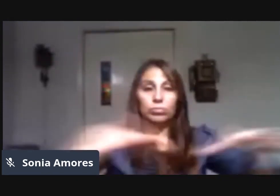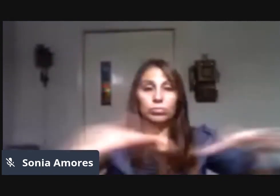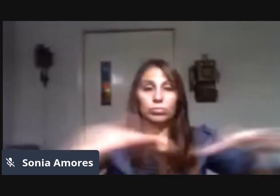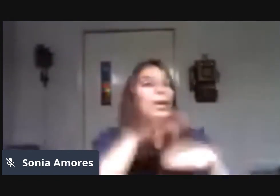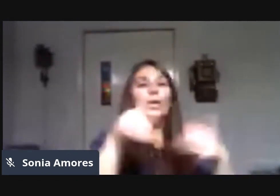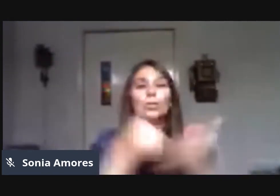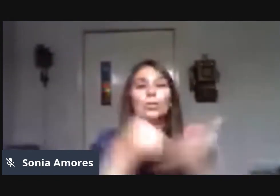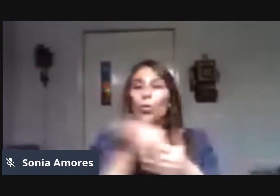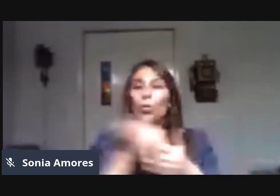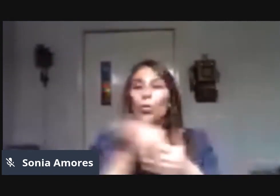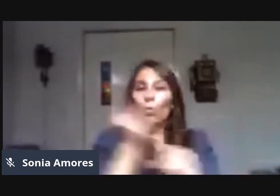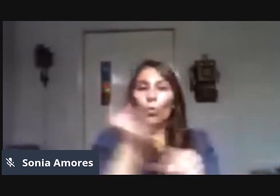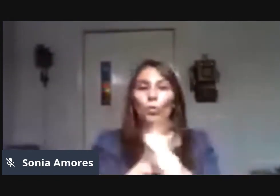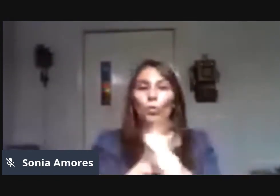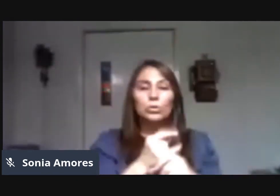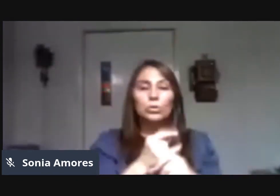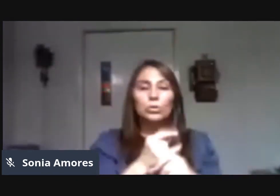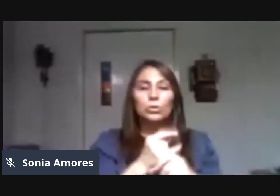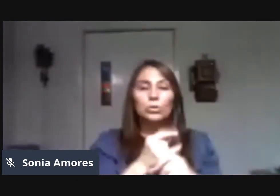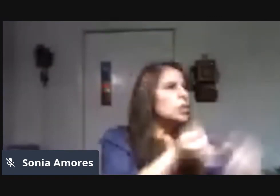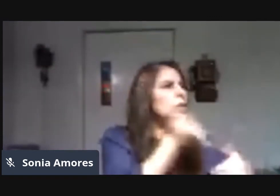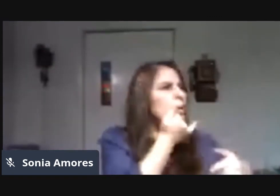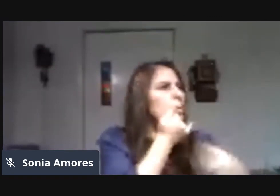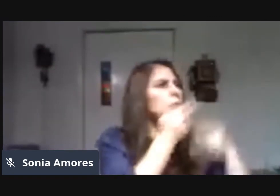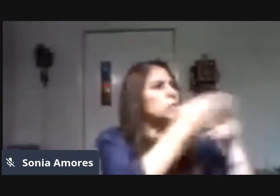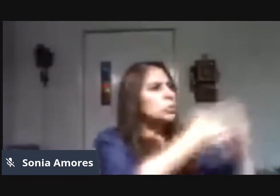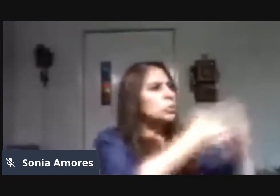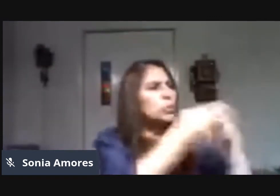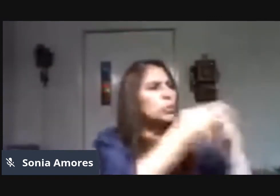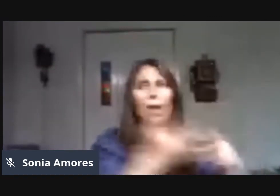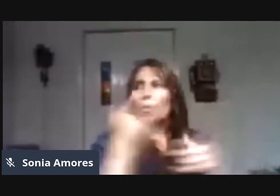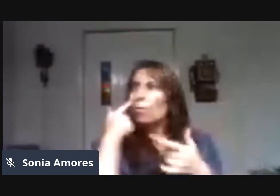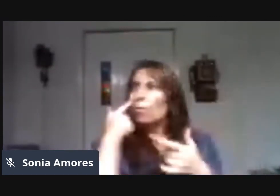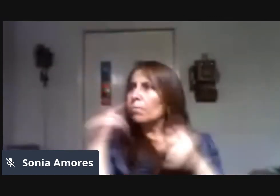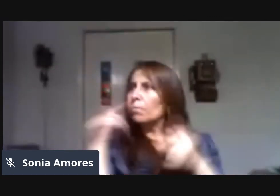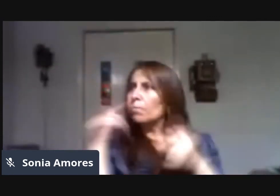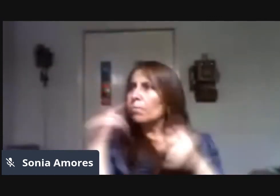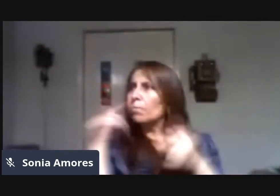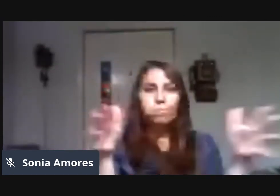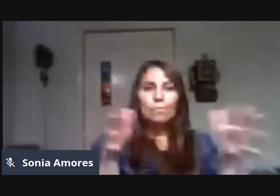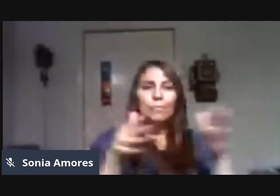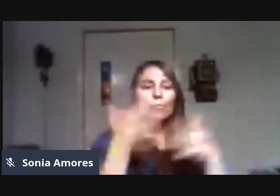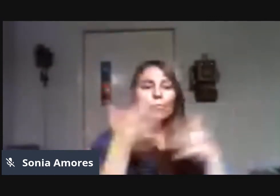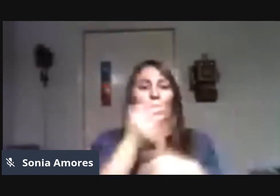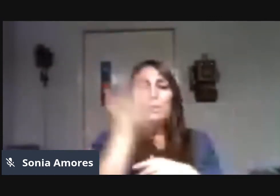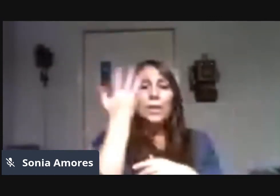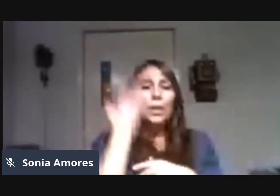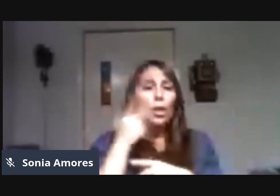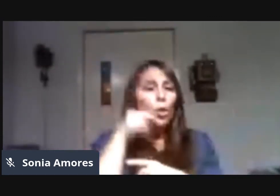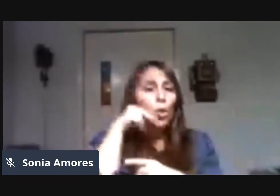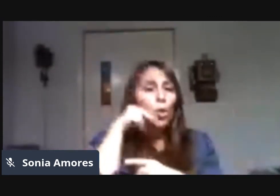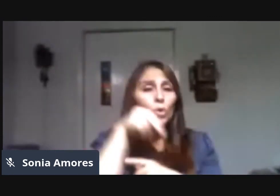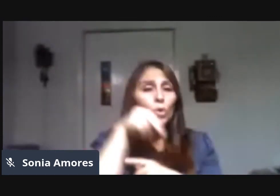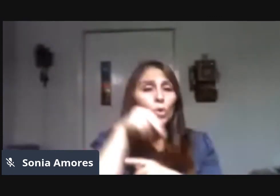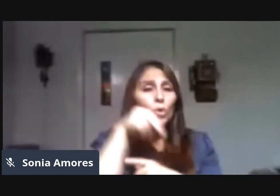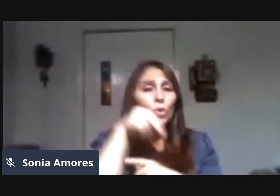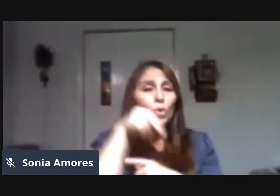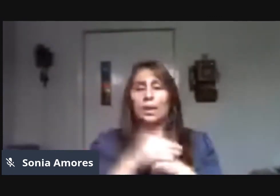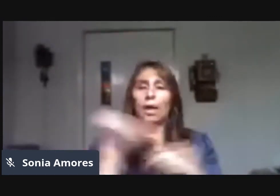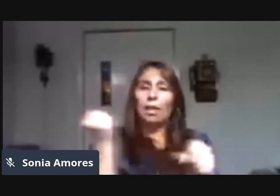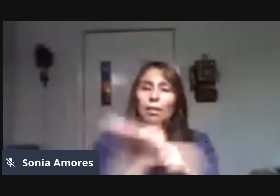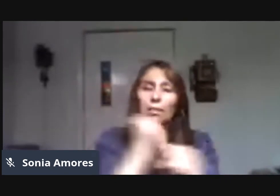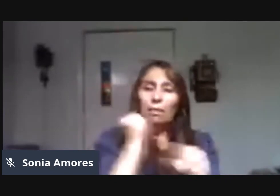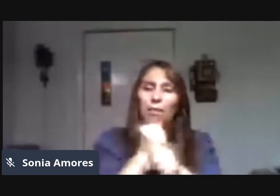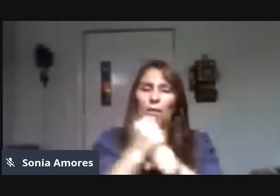estar pendiente del cuidado del otro, porque eso también hace parte del día a día en el trabajo, en la lucha